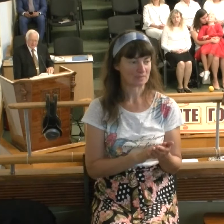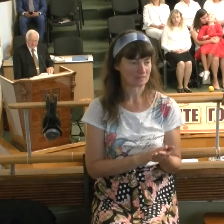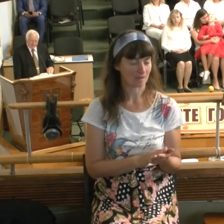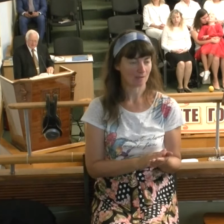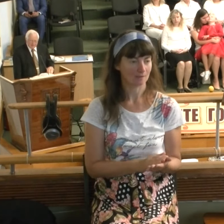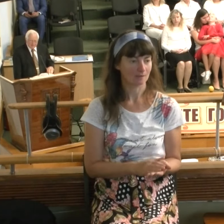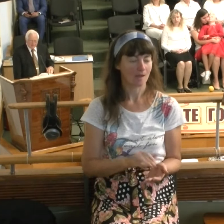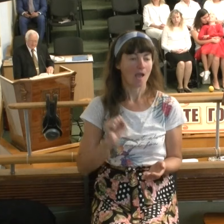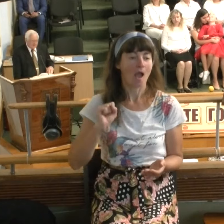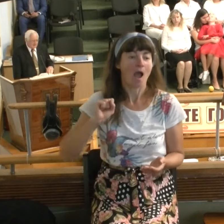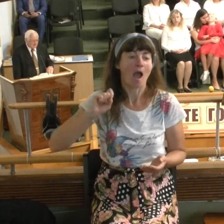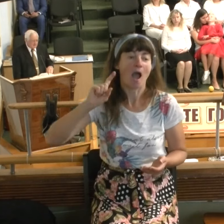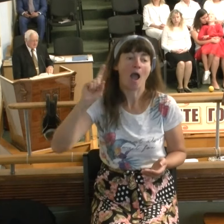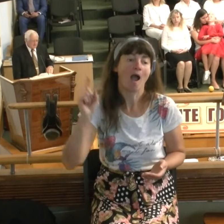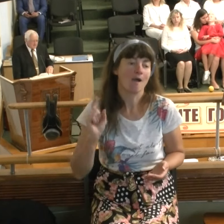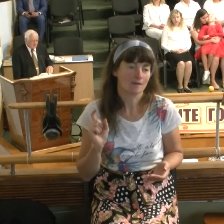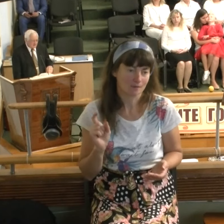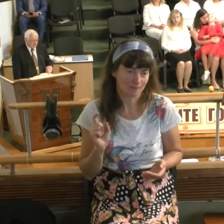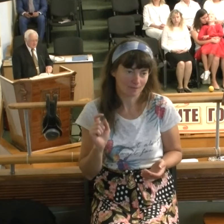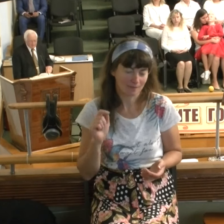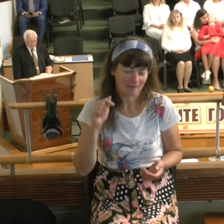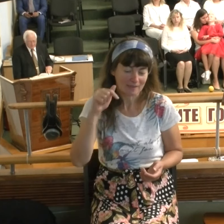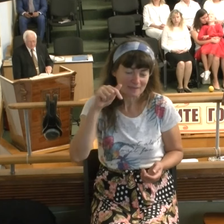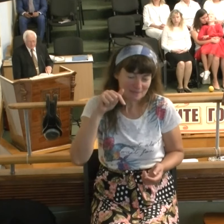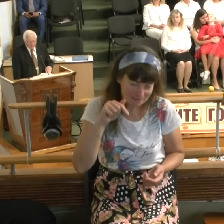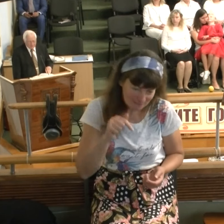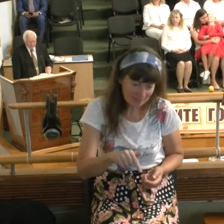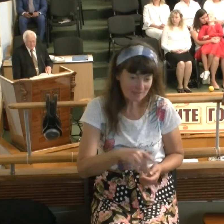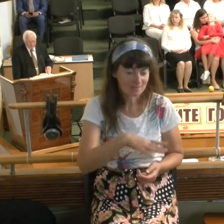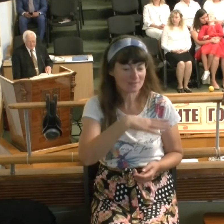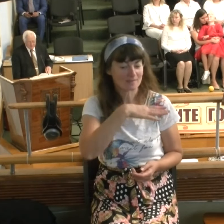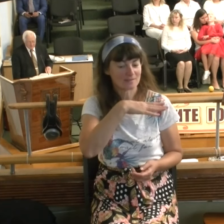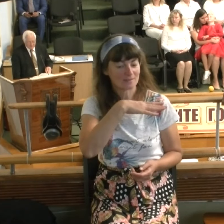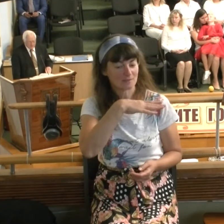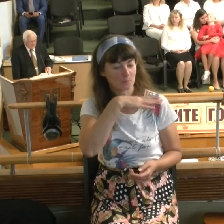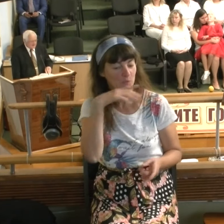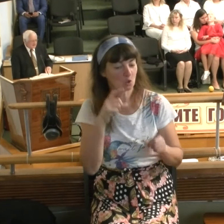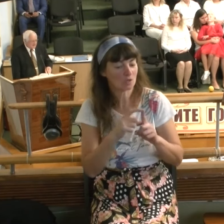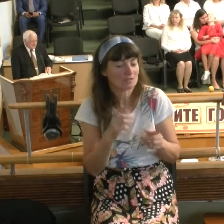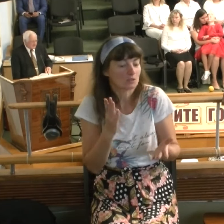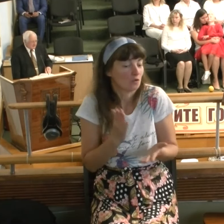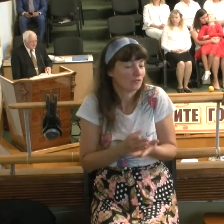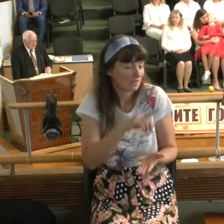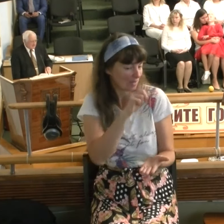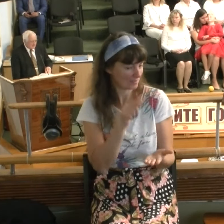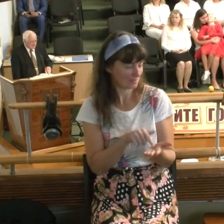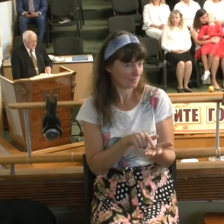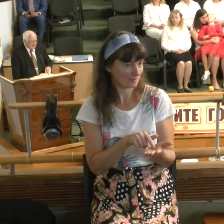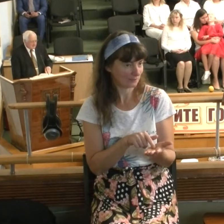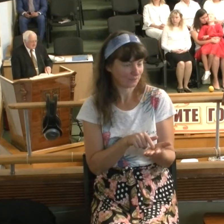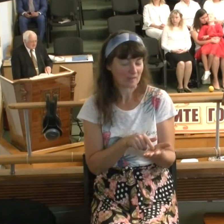«Ах, здесь ли место многословию? Вот свет креста,